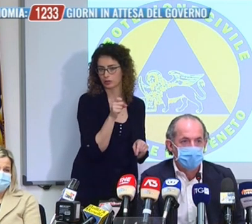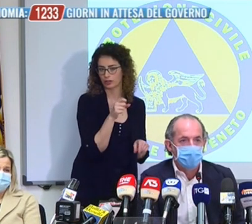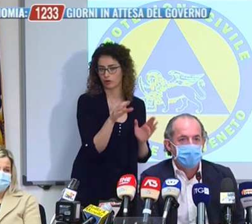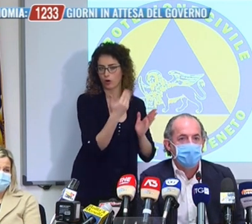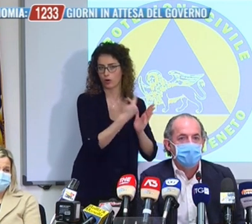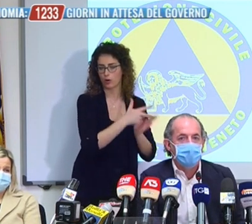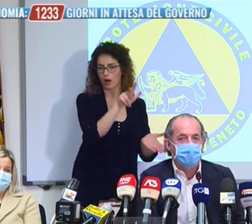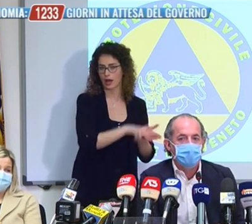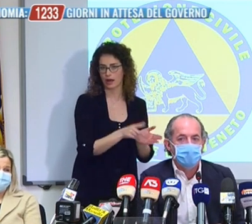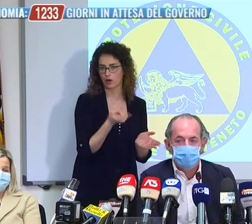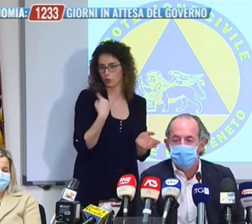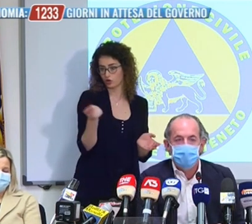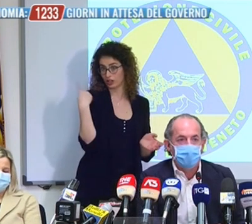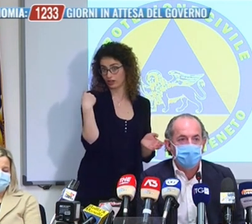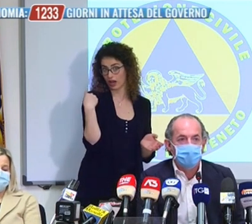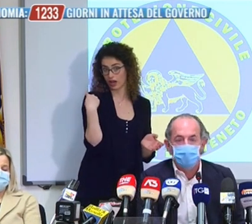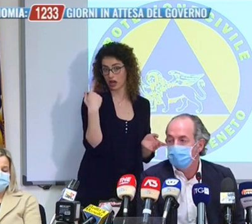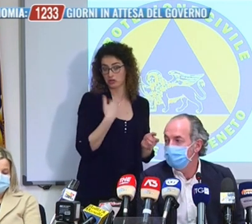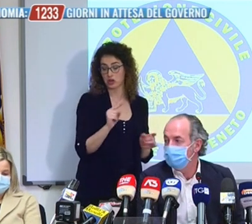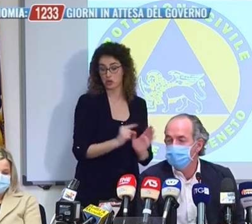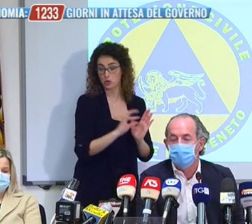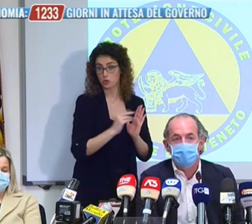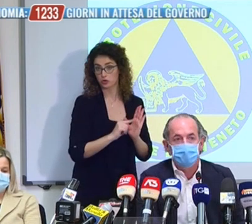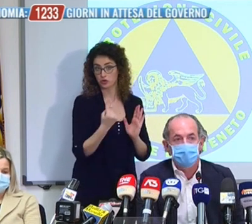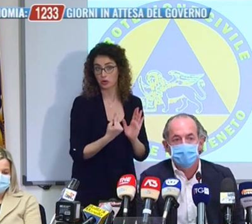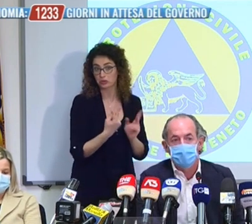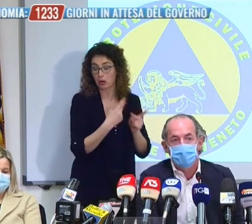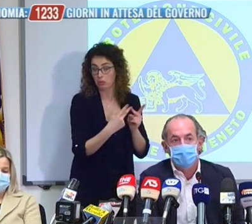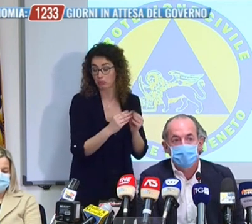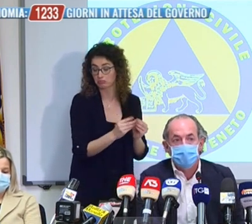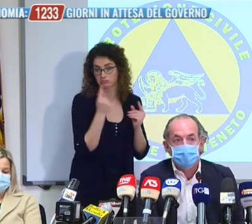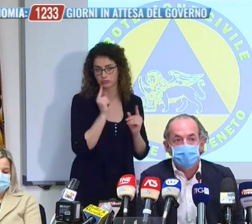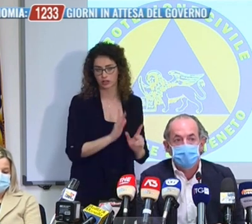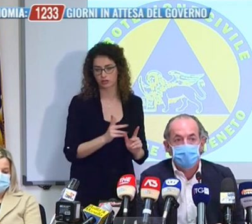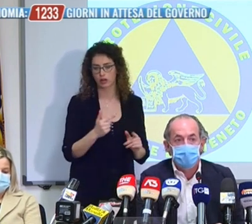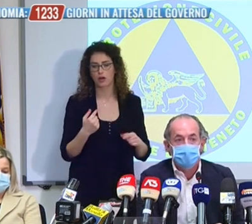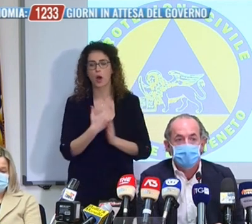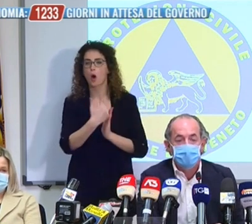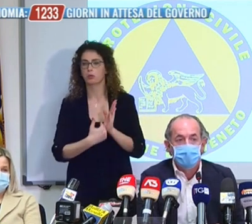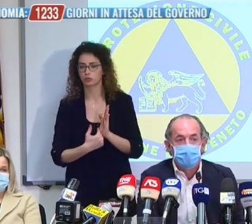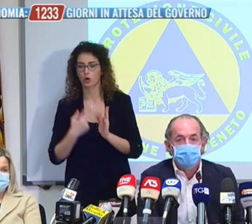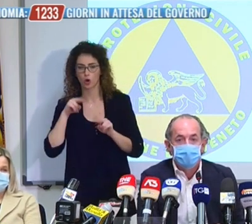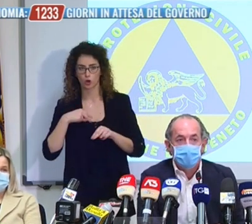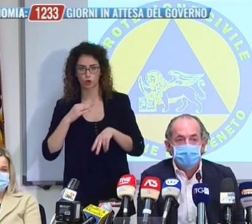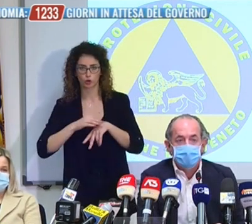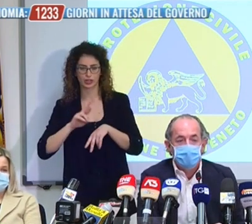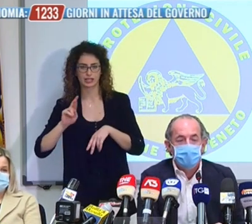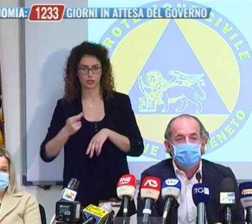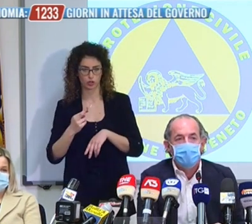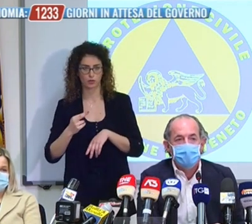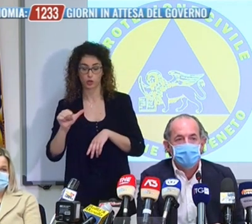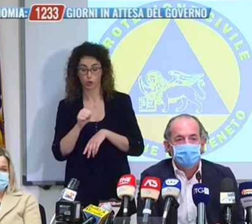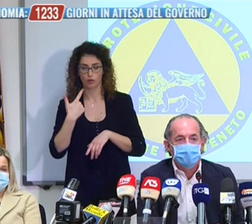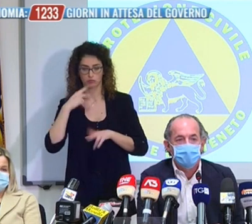giorno. E noi ce l'abbiamo il protocollo, l'ha visionato la dottoressa Scroccaro, che dice che non differisce, cioè